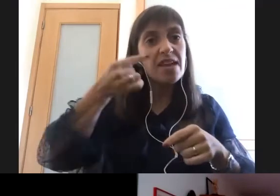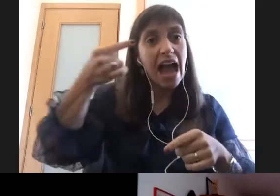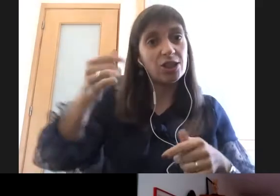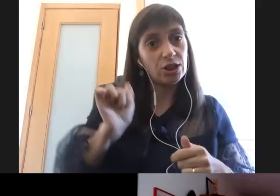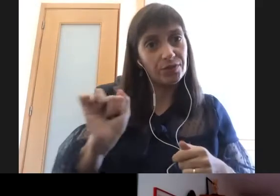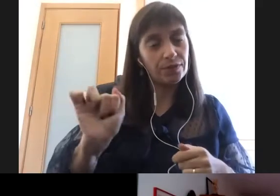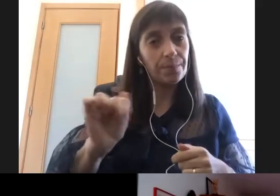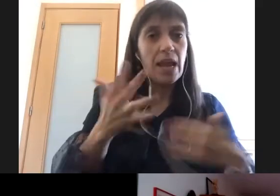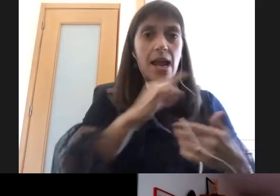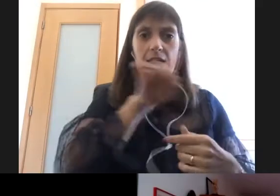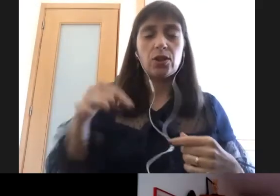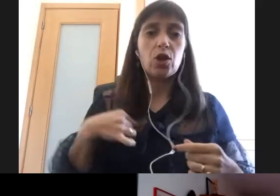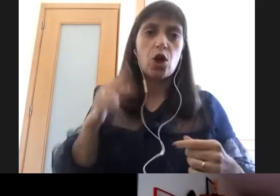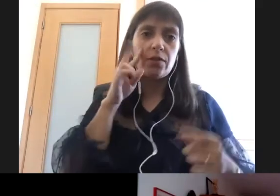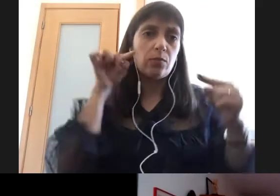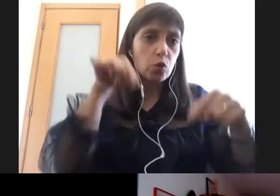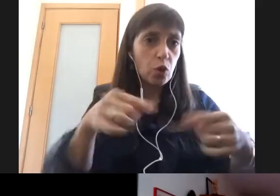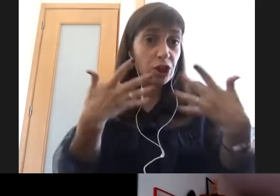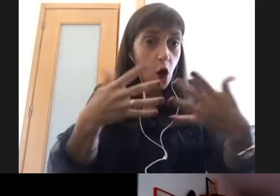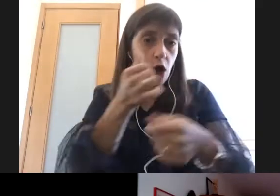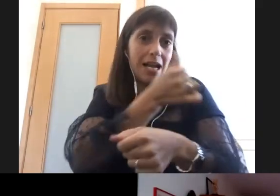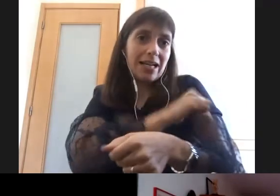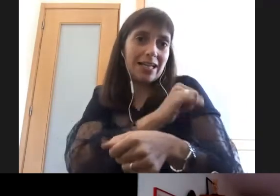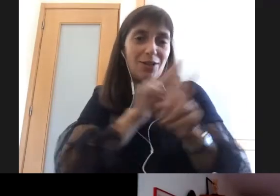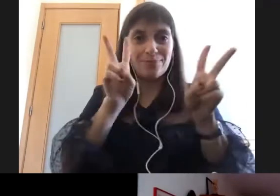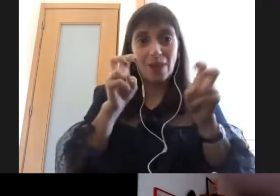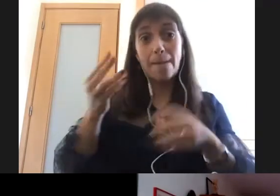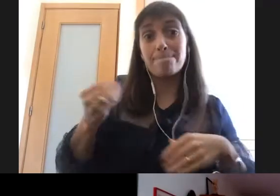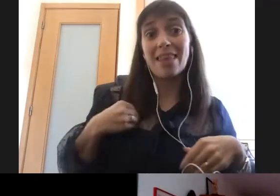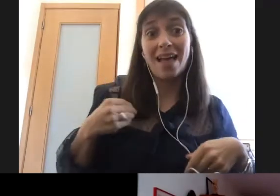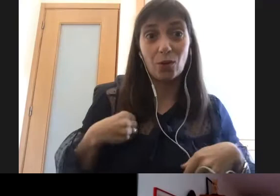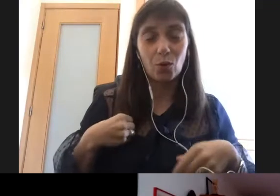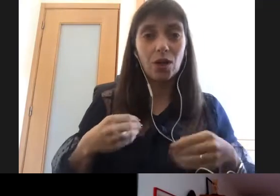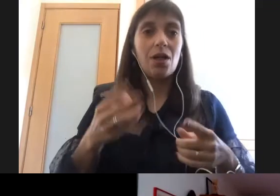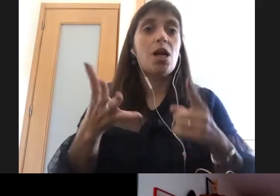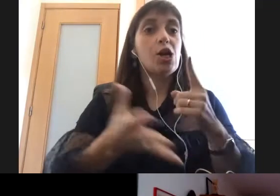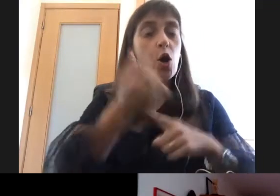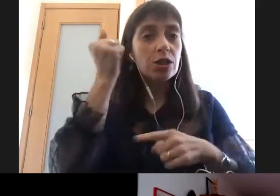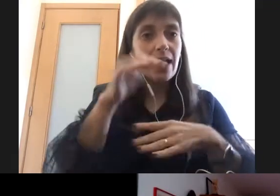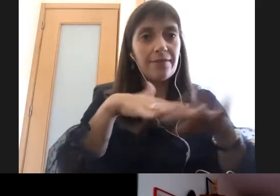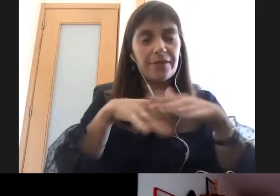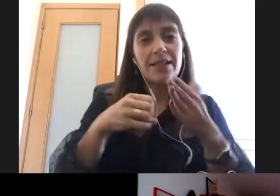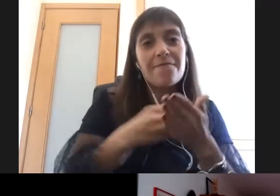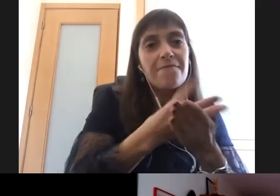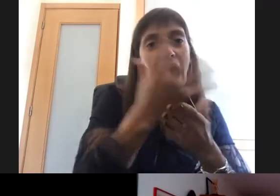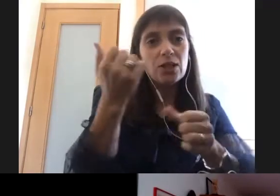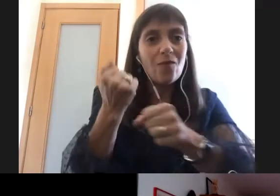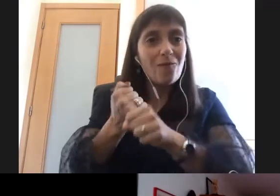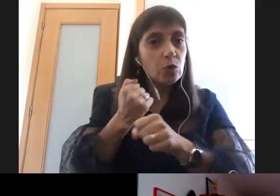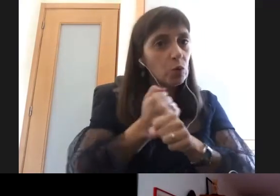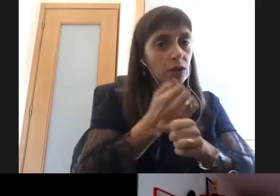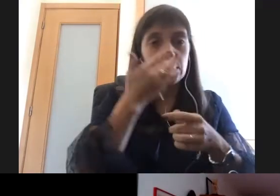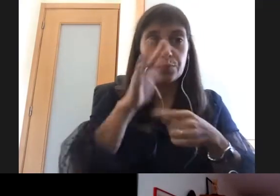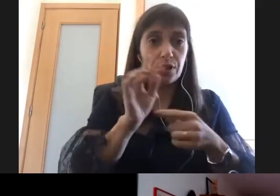gente vê hoje esse Rio Malandro, que consegue desempenhar vários papéis, e você vê essa